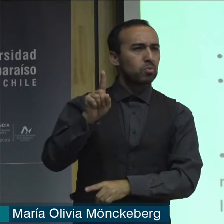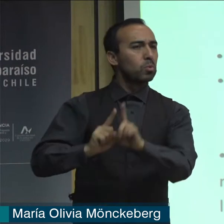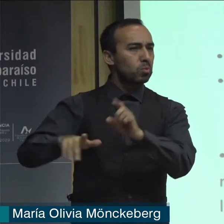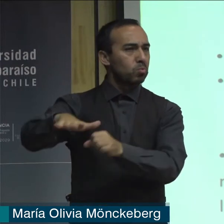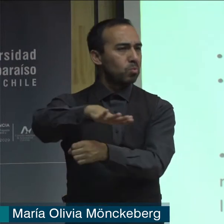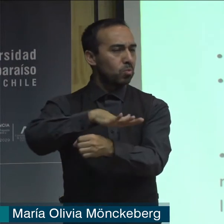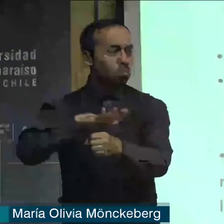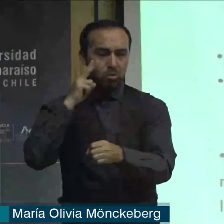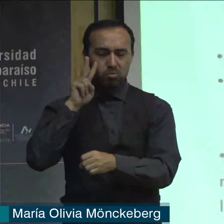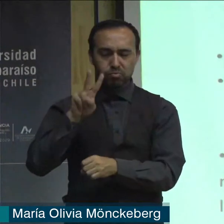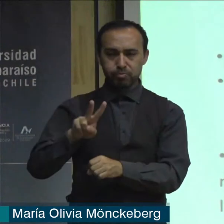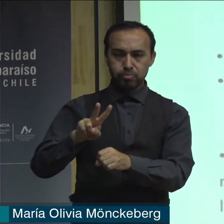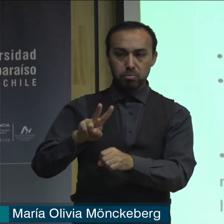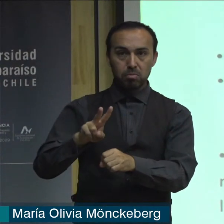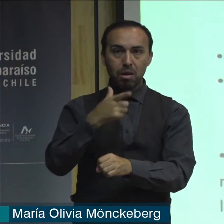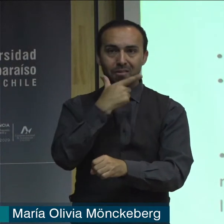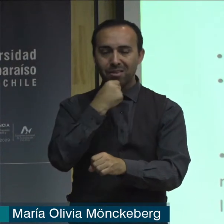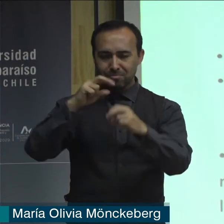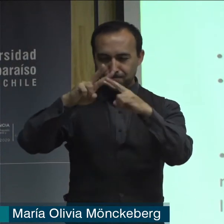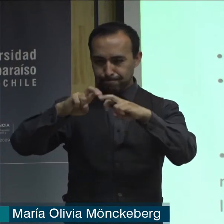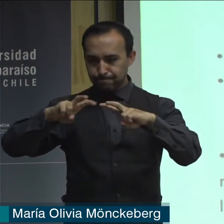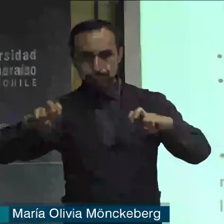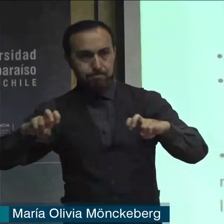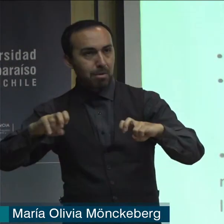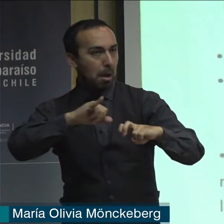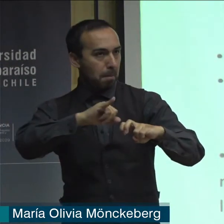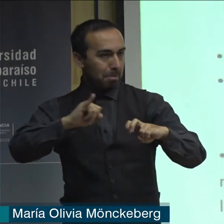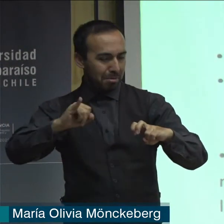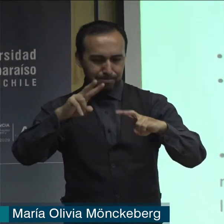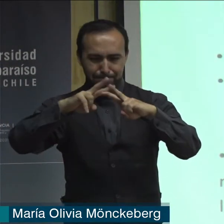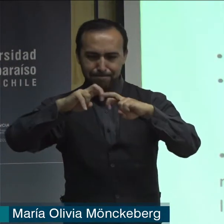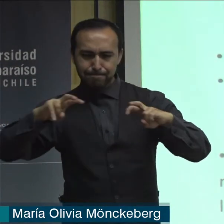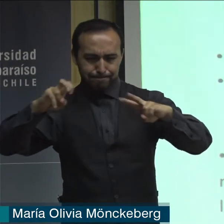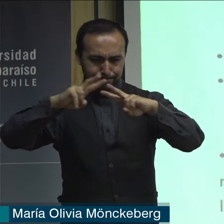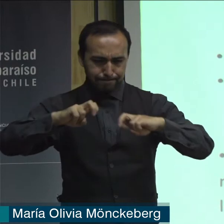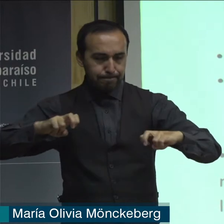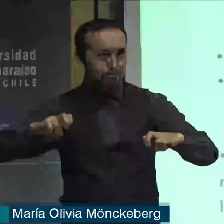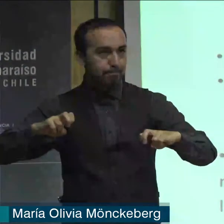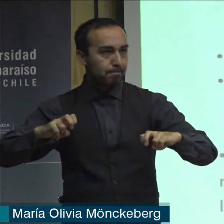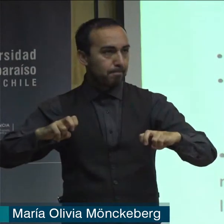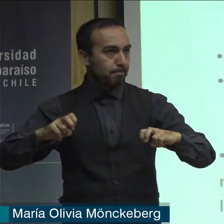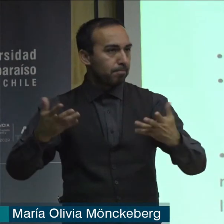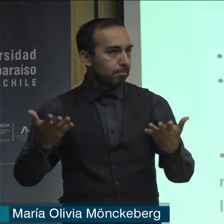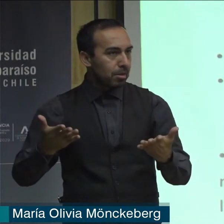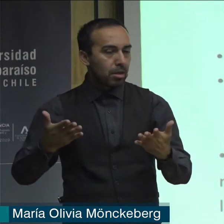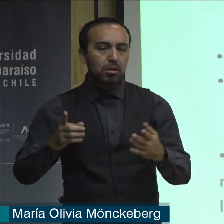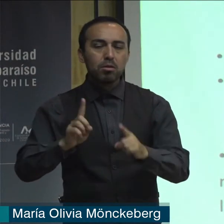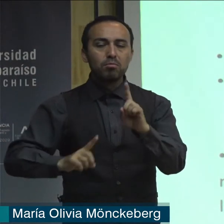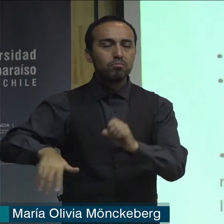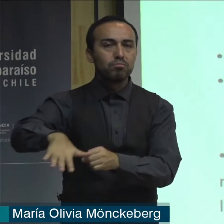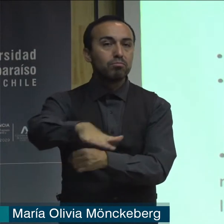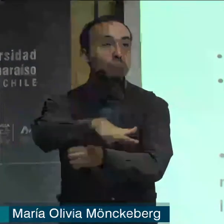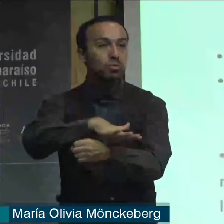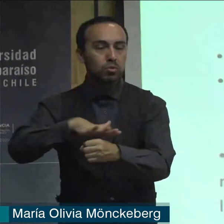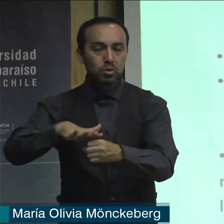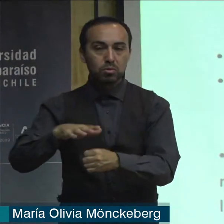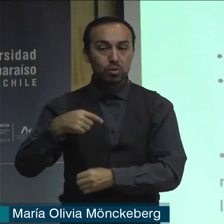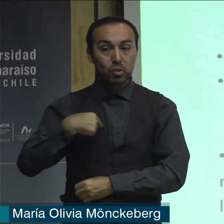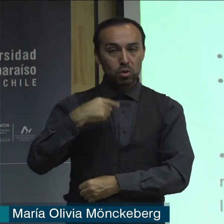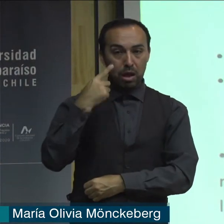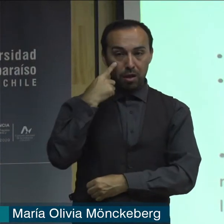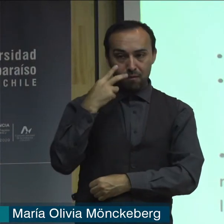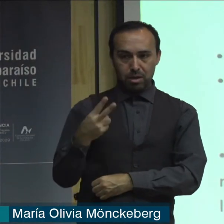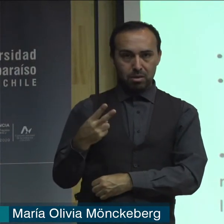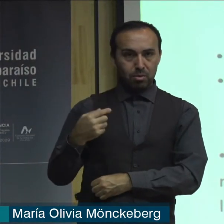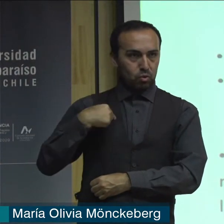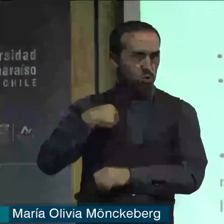más fácil la investigación posterior o de situaciones que las puede percibir en Mis